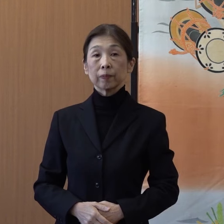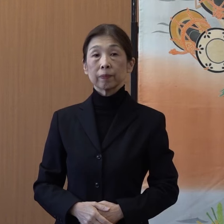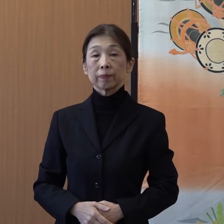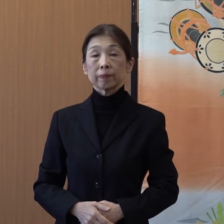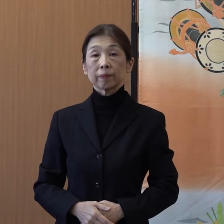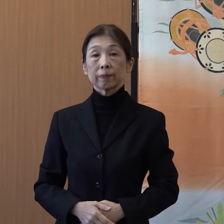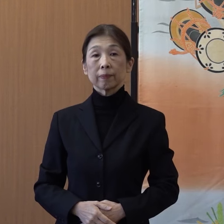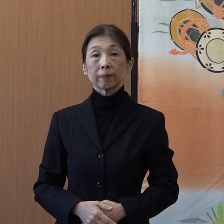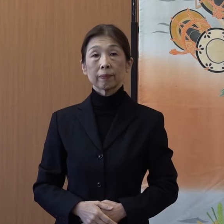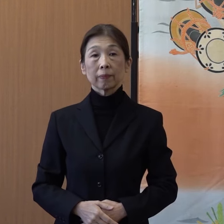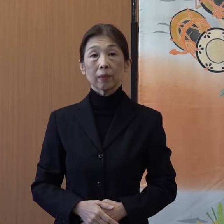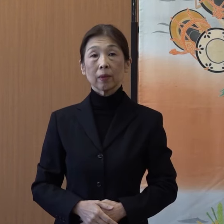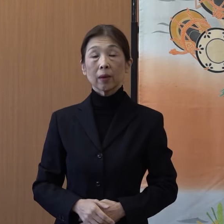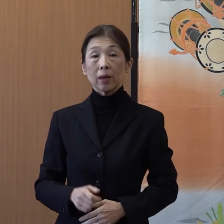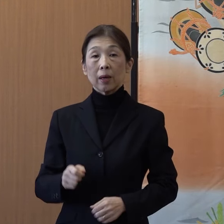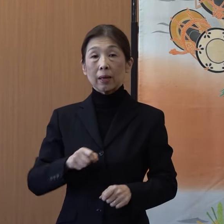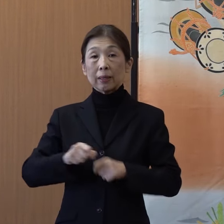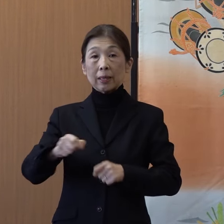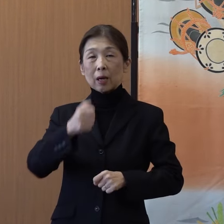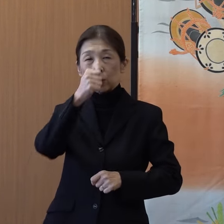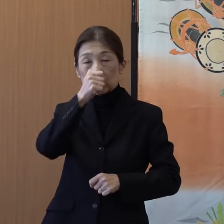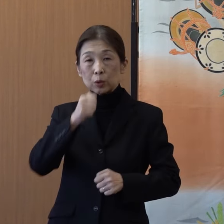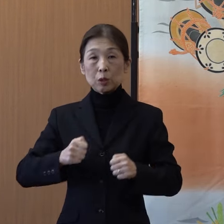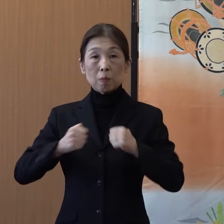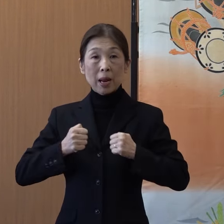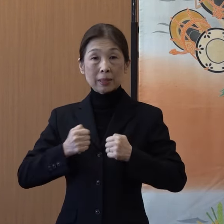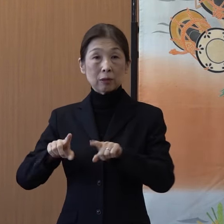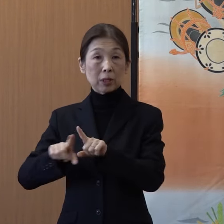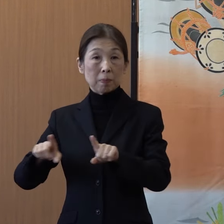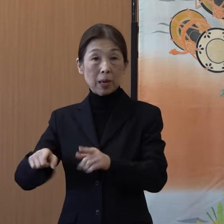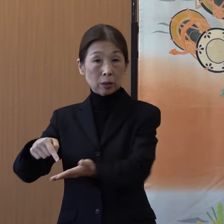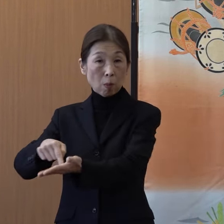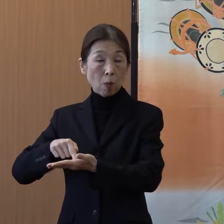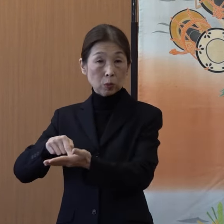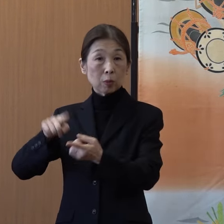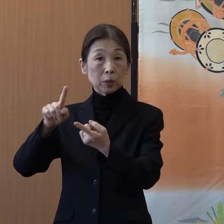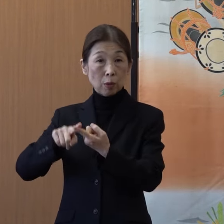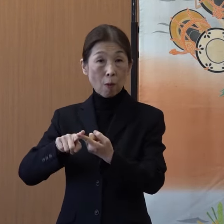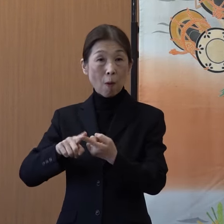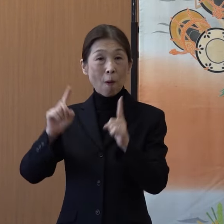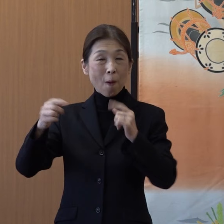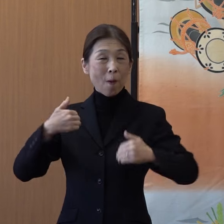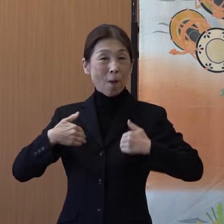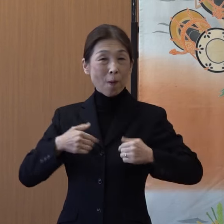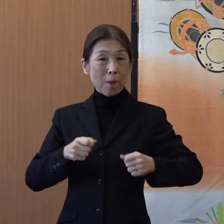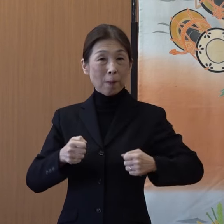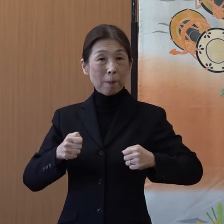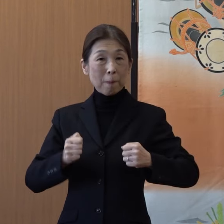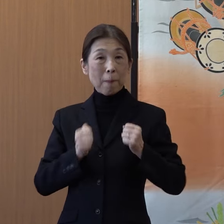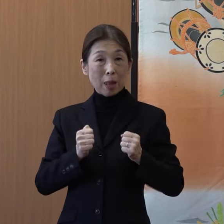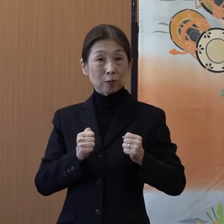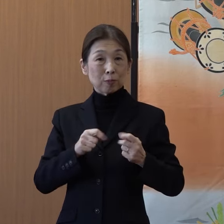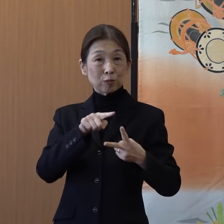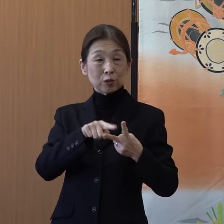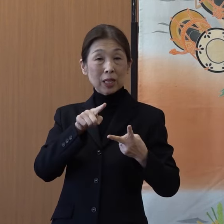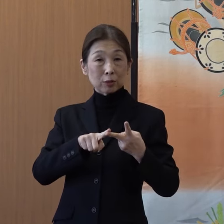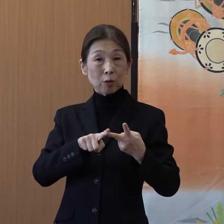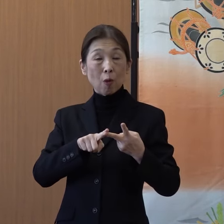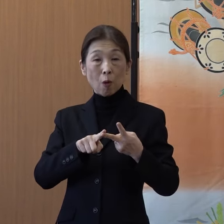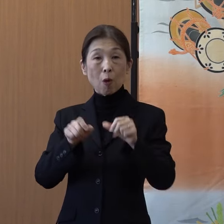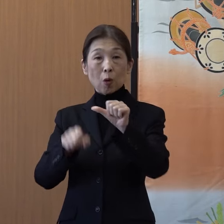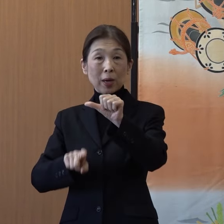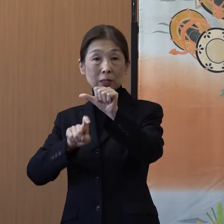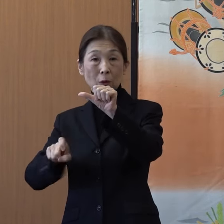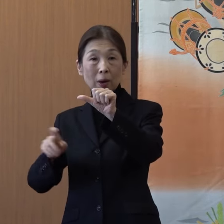またフルマラソンの一般エントリーとファンランのエントリーを今月10日金曜日